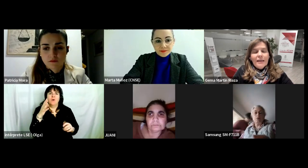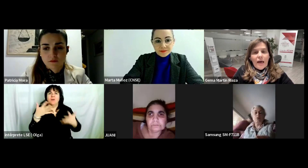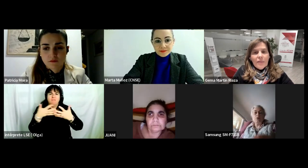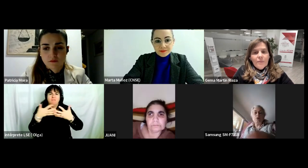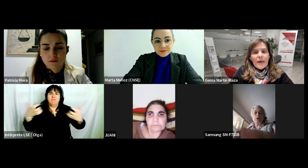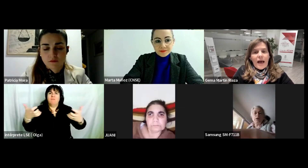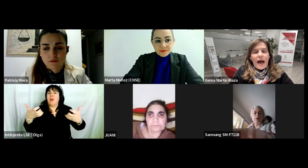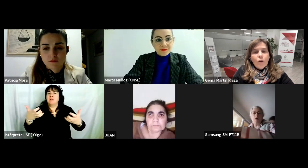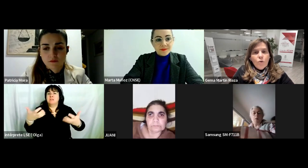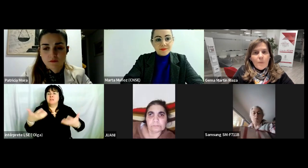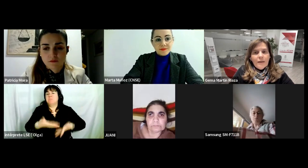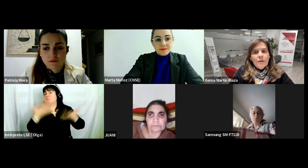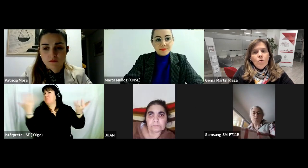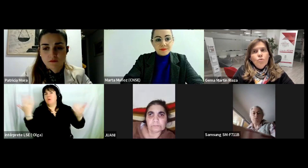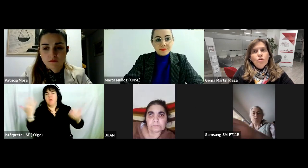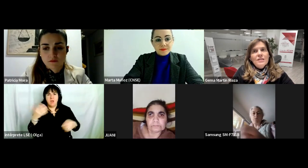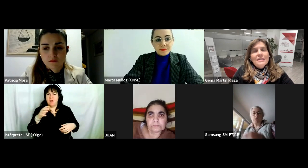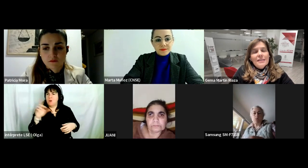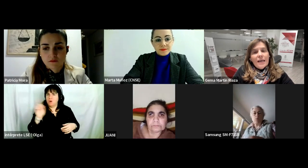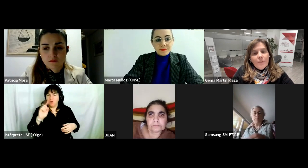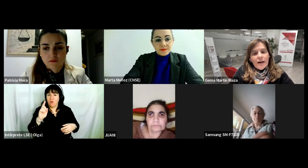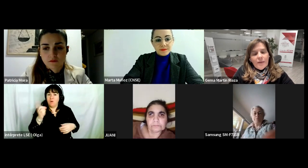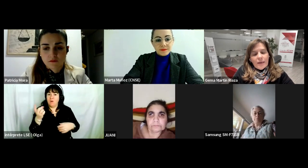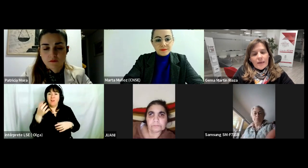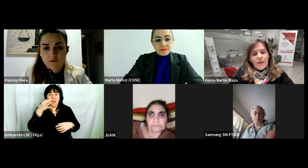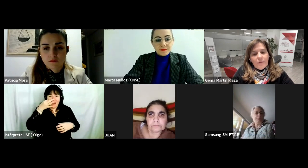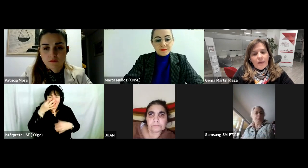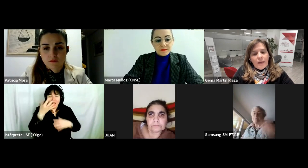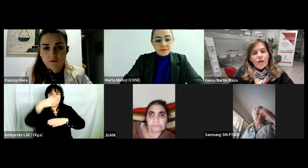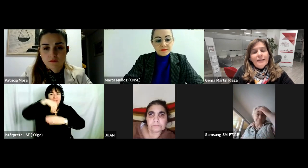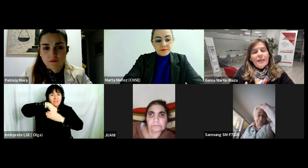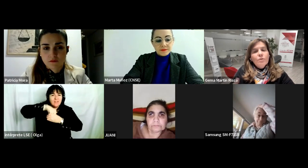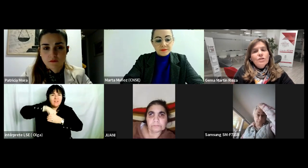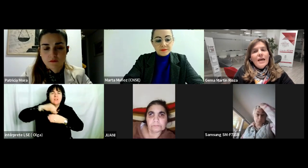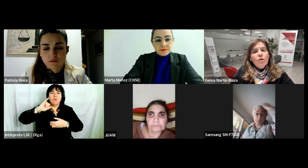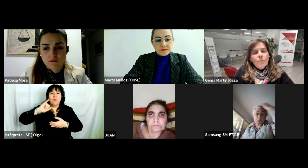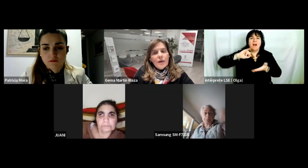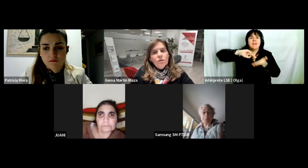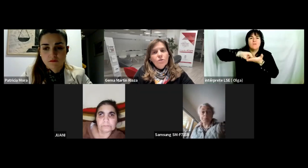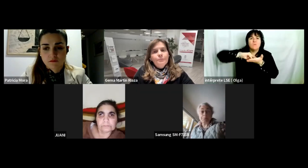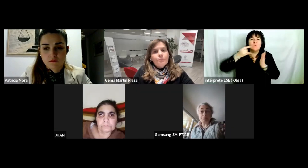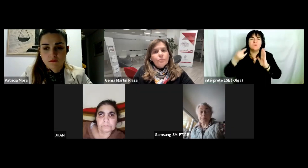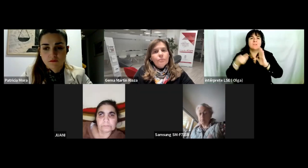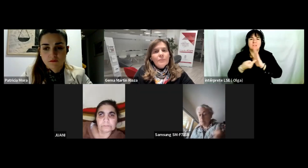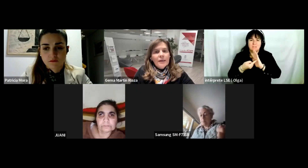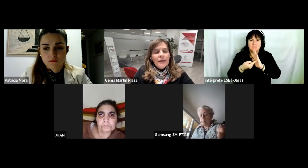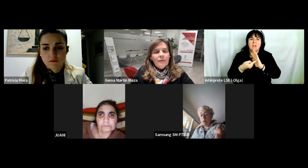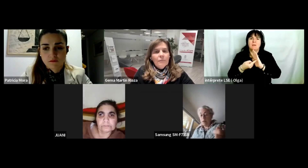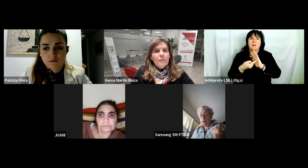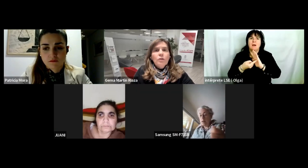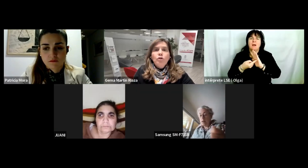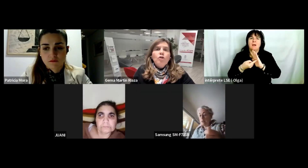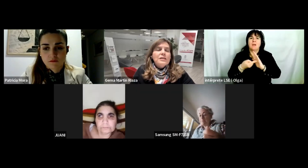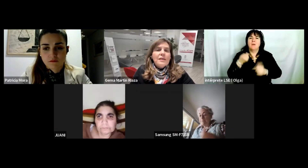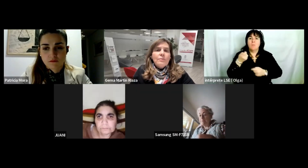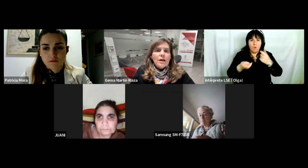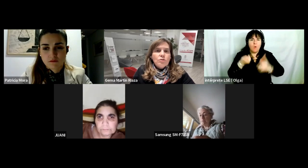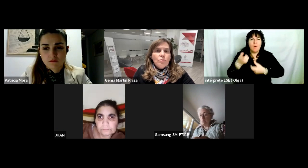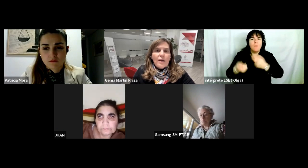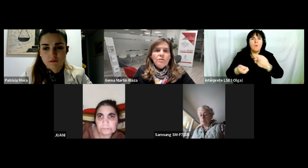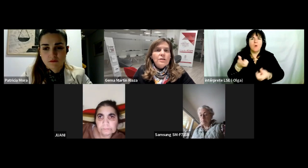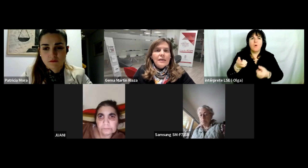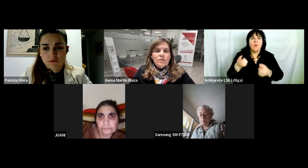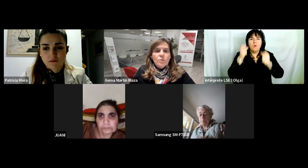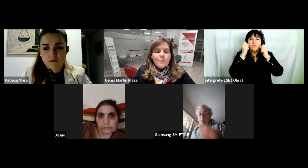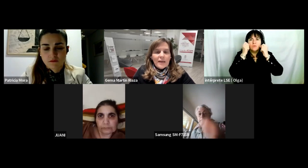cualquiera, sino que en realidad agrupa un sistema que con el tiempo se ha ido viendo que todos